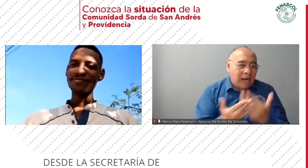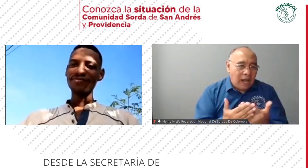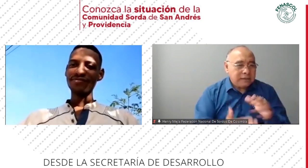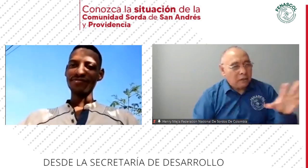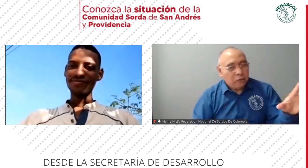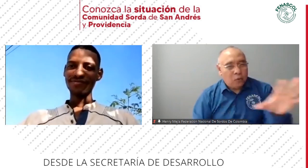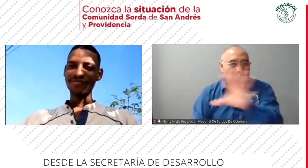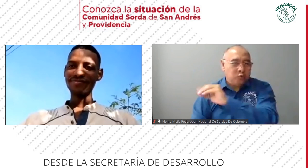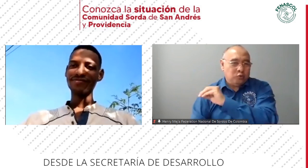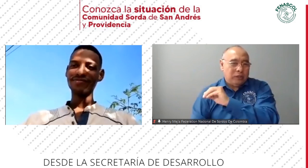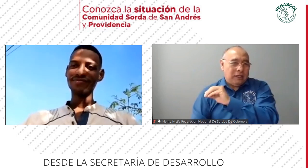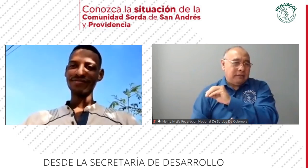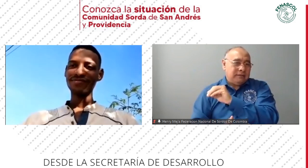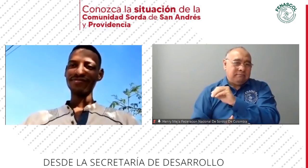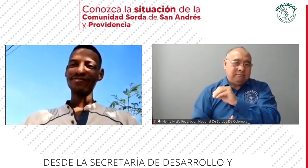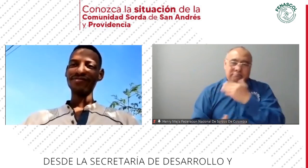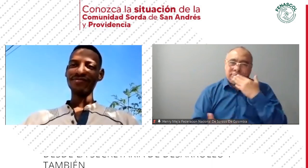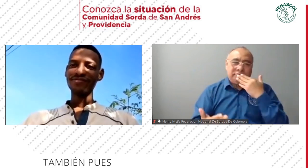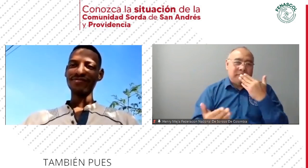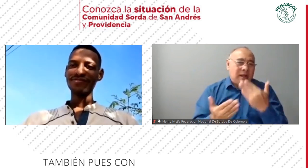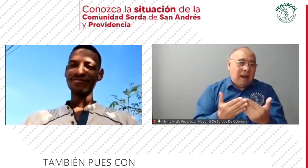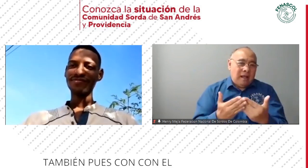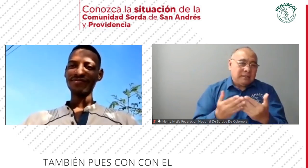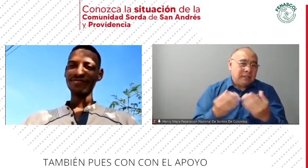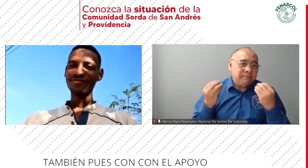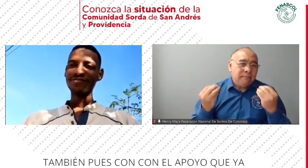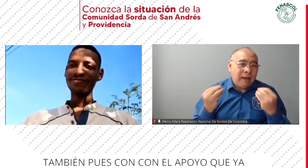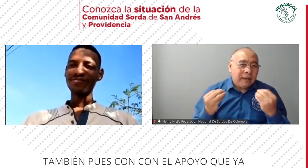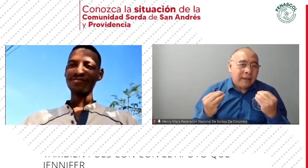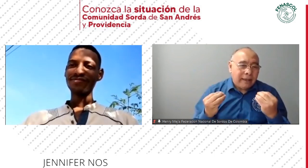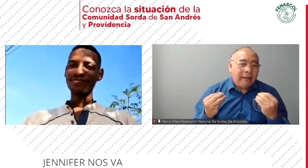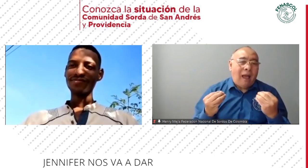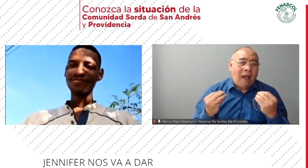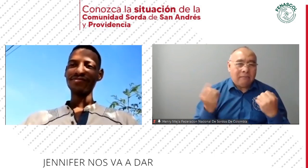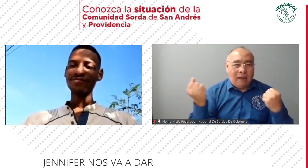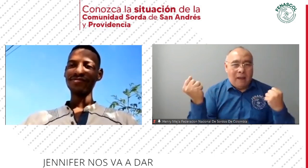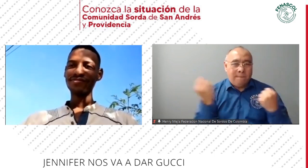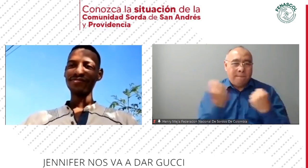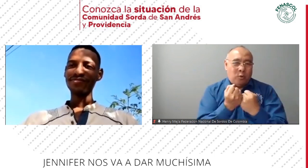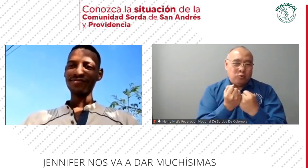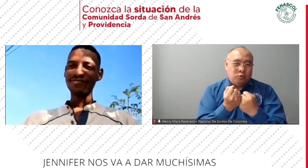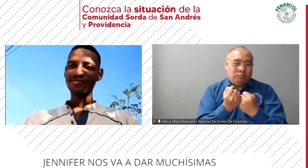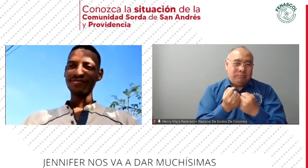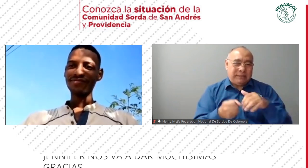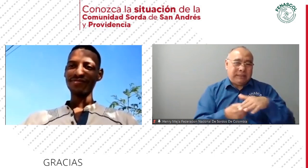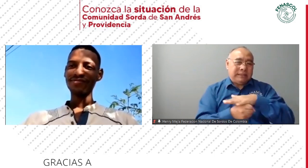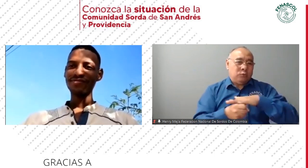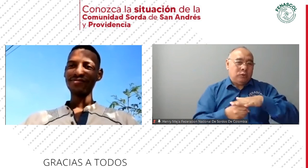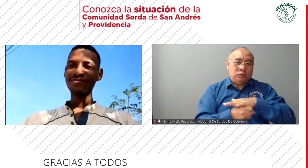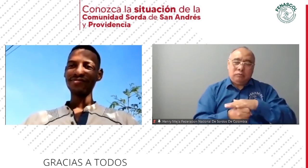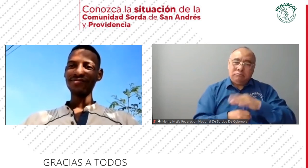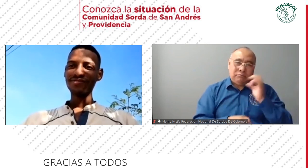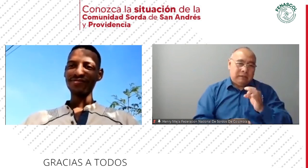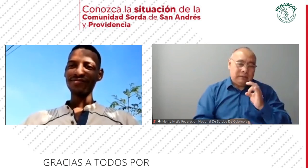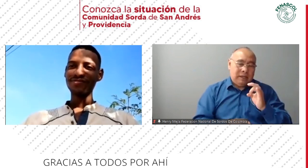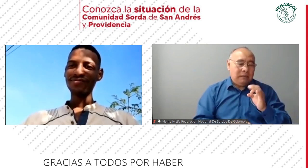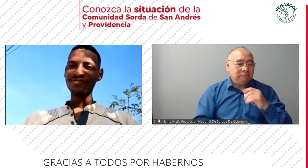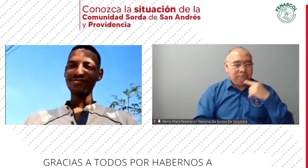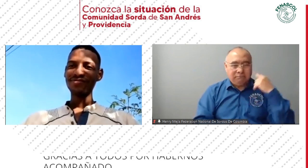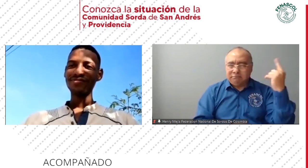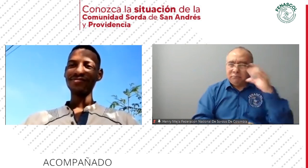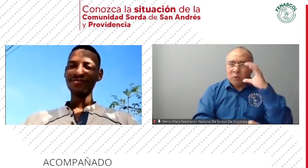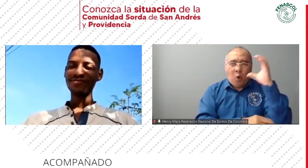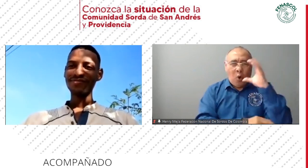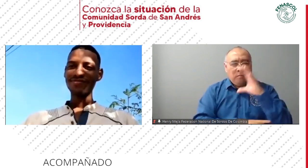desarrollo y también pues con el apoyo que jennifer nos va a dar muchísimas gracias a todos por habernos